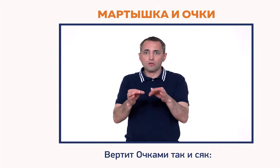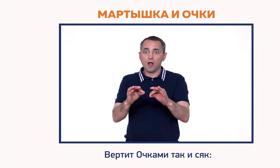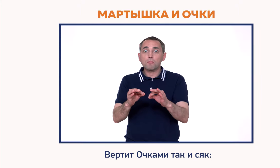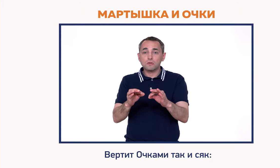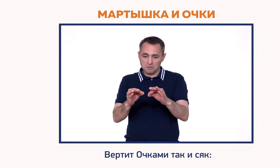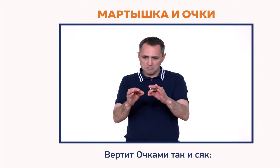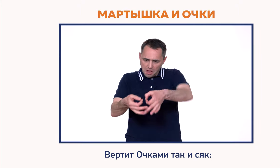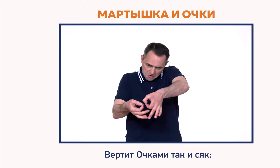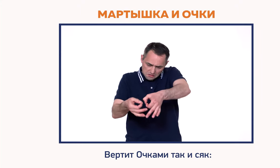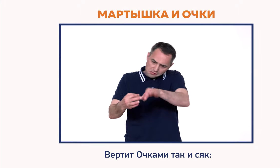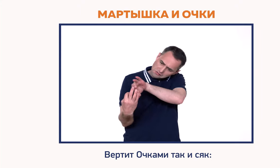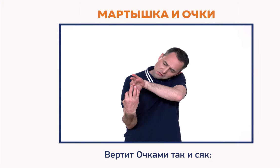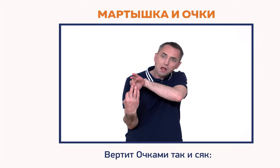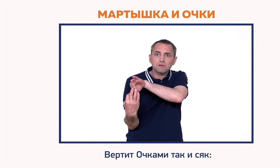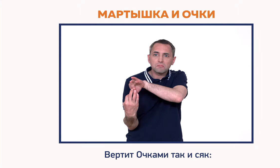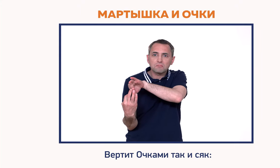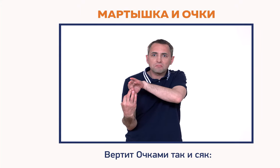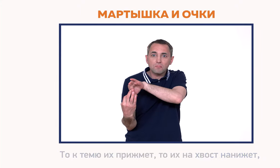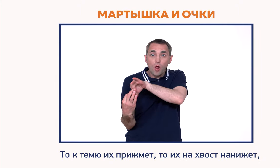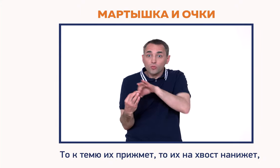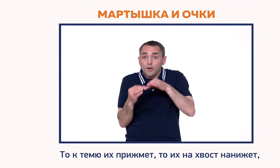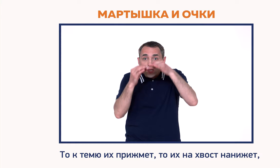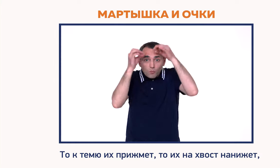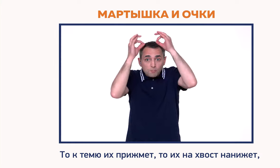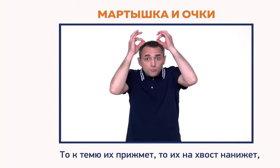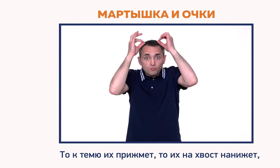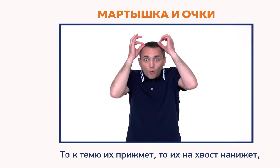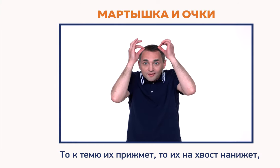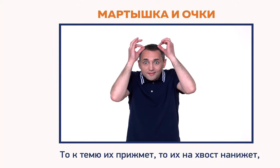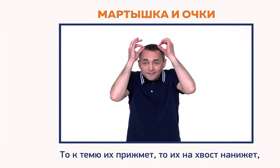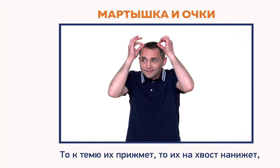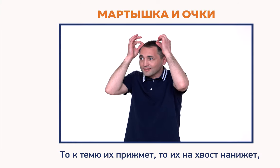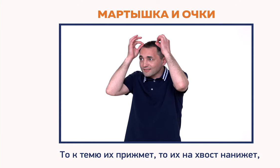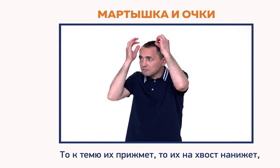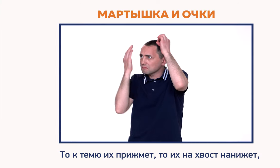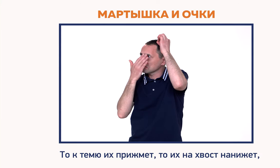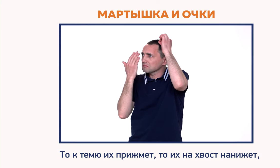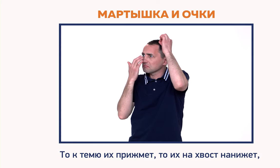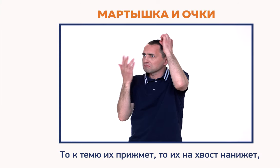Вертит очками так и сяк, то к теме их прижмет,